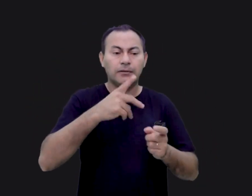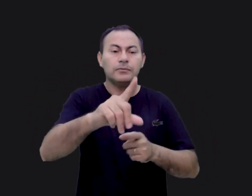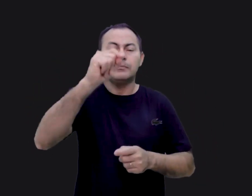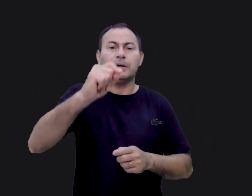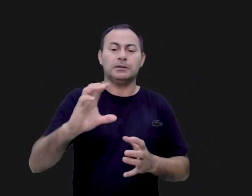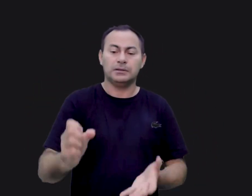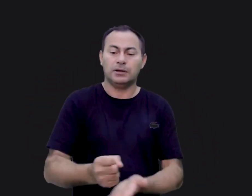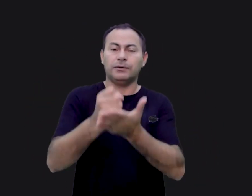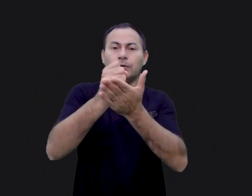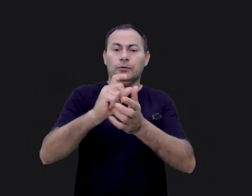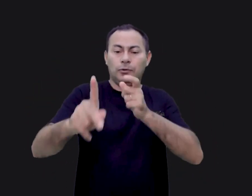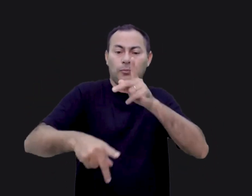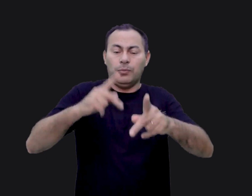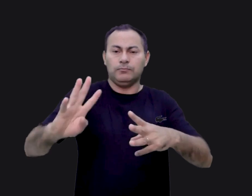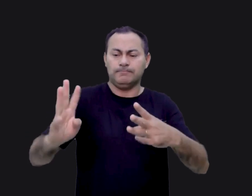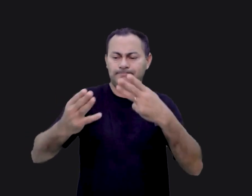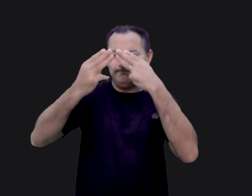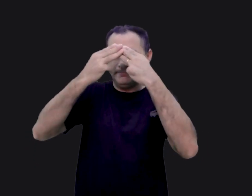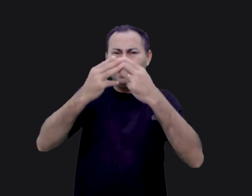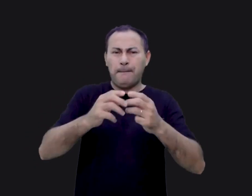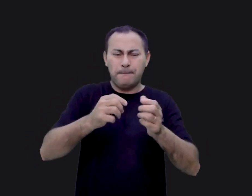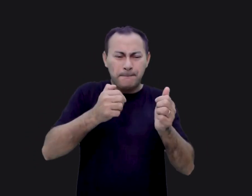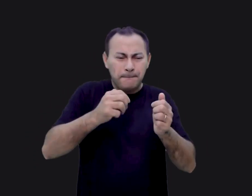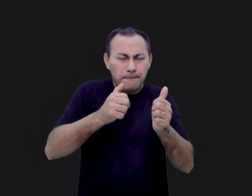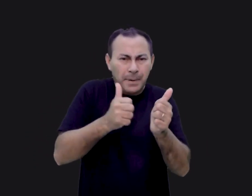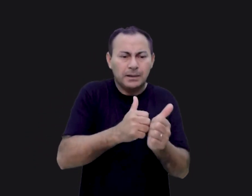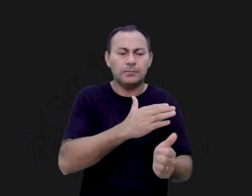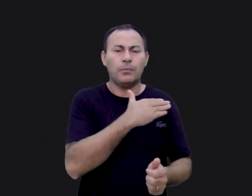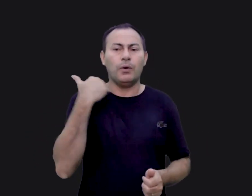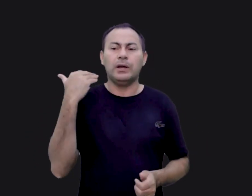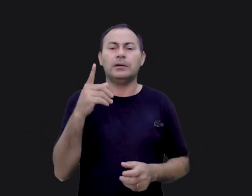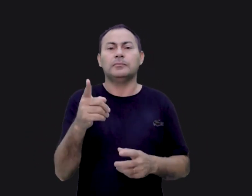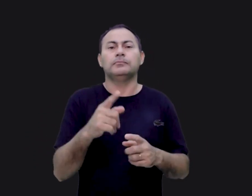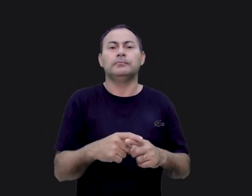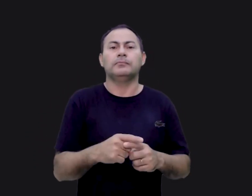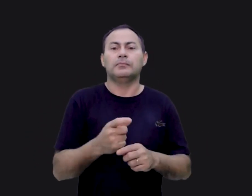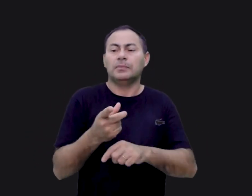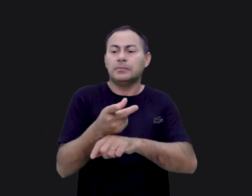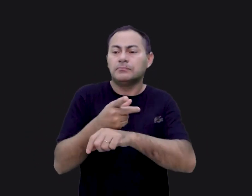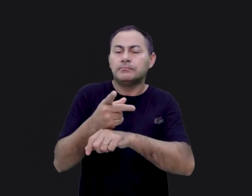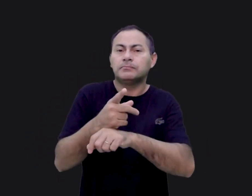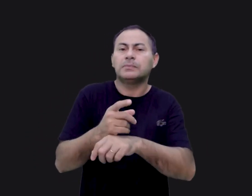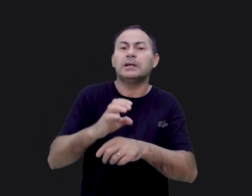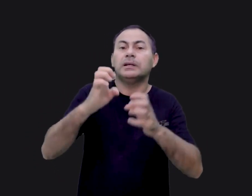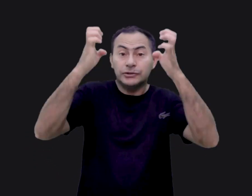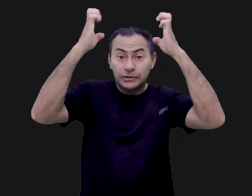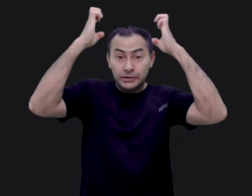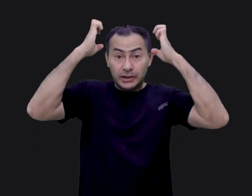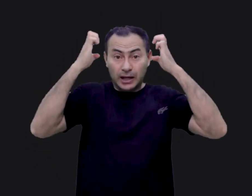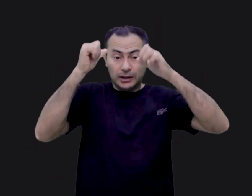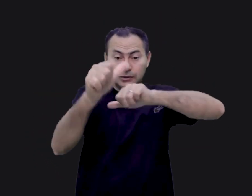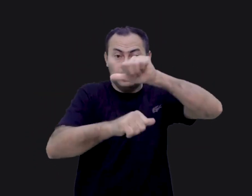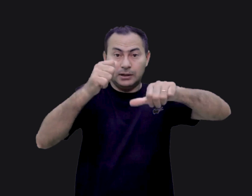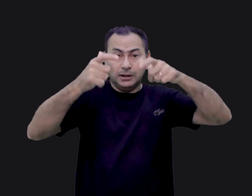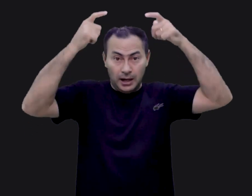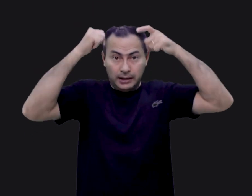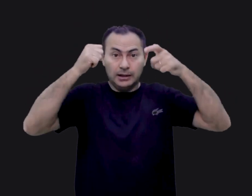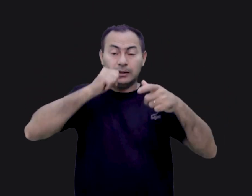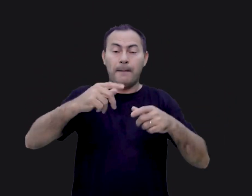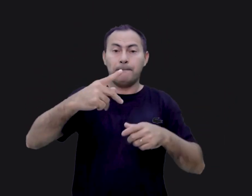ser salvadora do povo judeu que estavam prestes a serem aniquilados na Medo-Pérsia. Eles buscaram Esther, que tinha se tornado rainha da